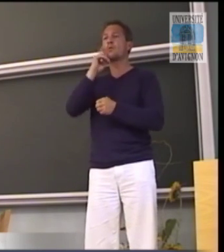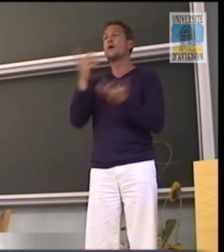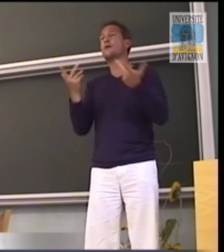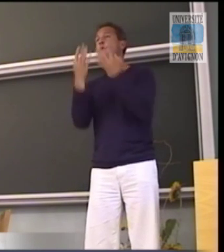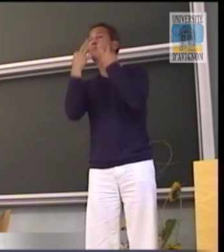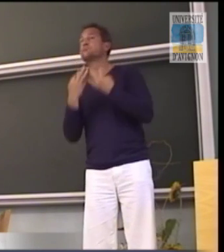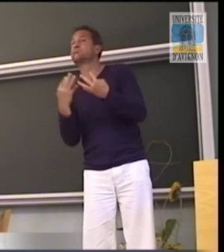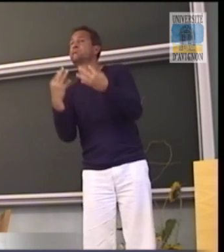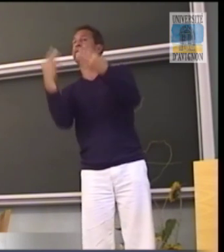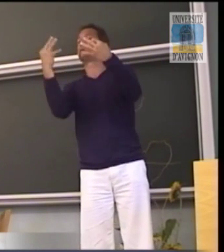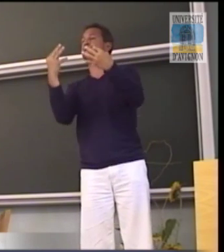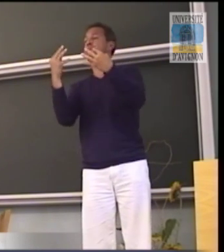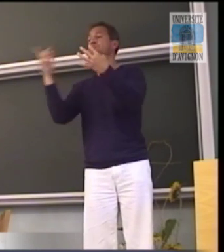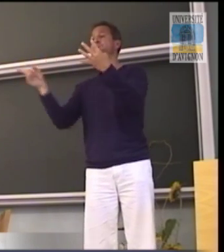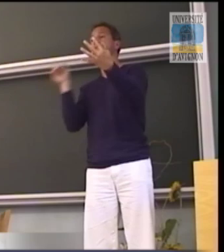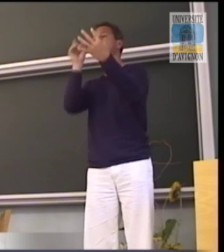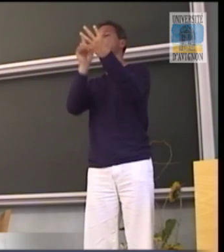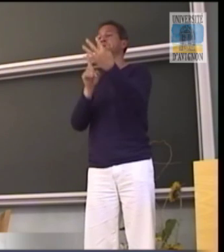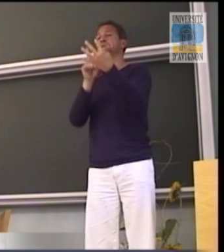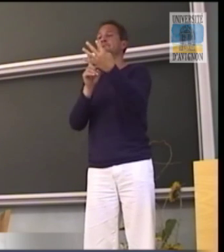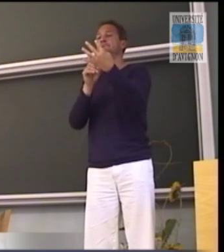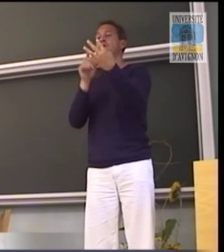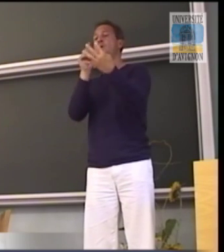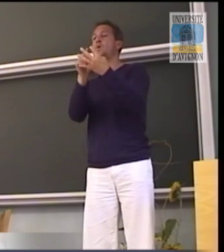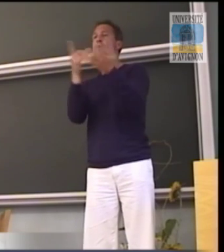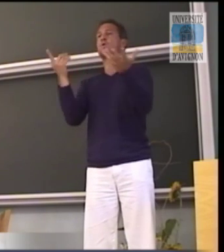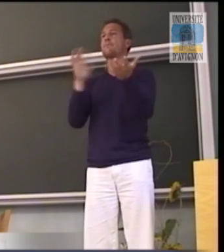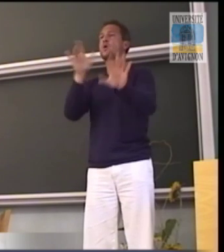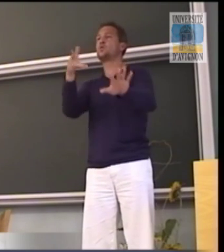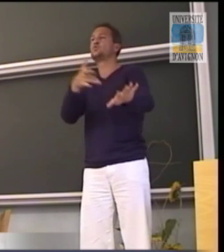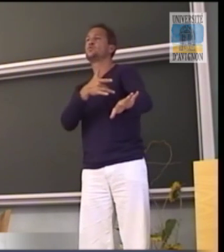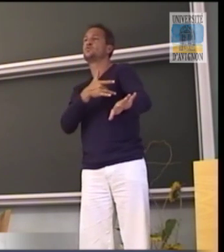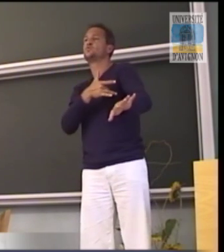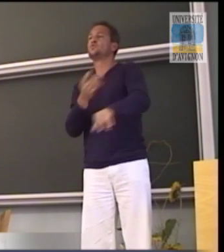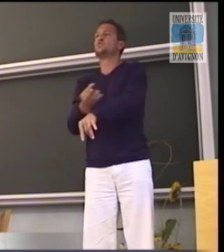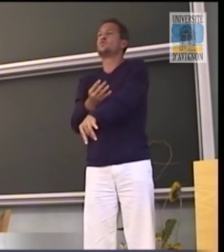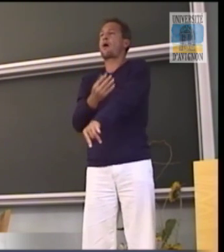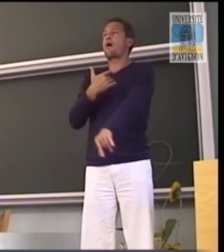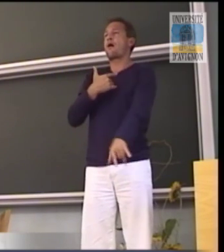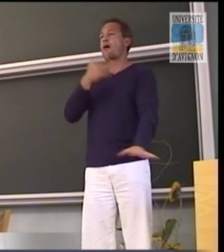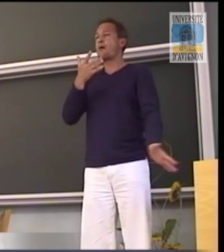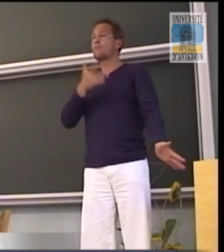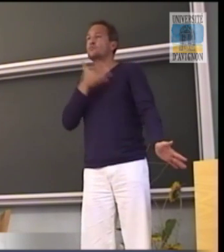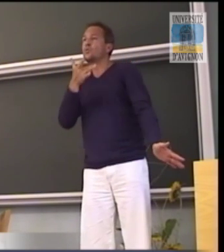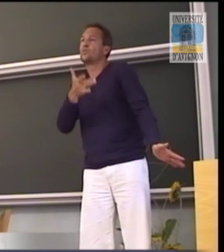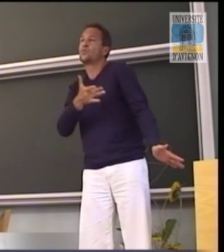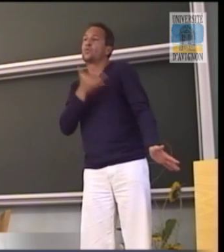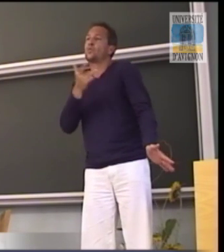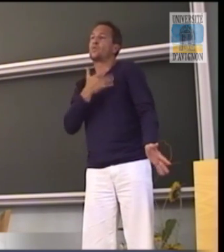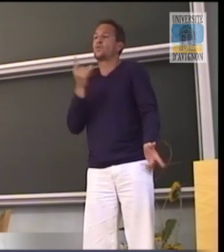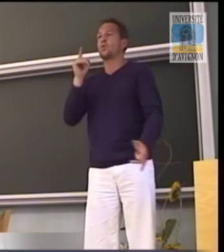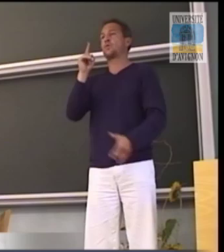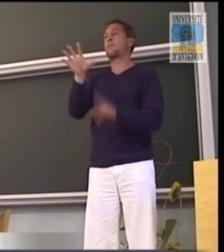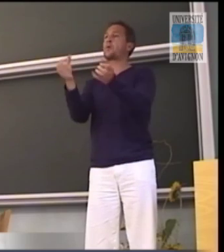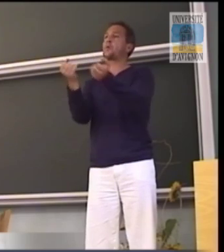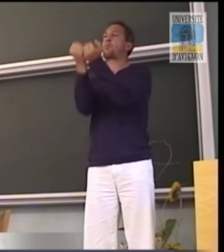élèves soit sollicité dans leur affect et dans leur compassionnel, et donc finalement renonce à l'exigence